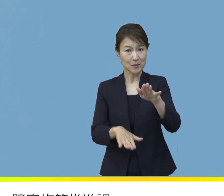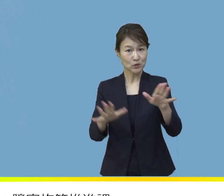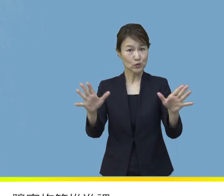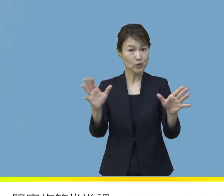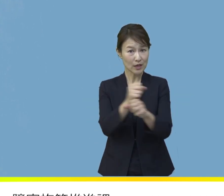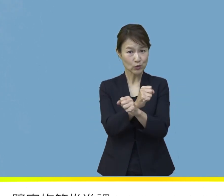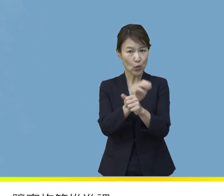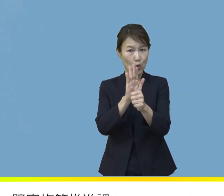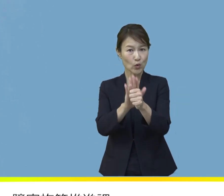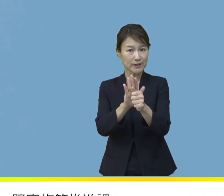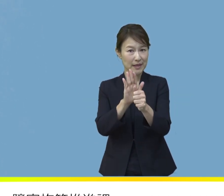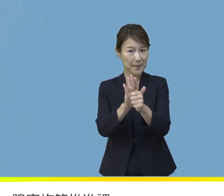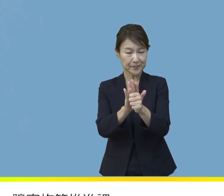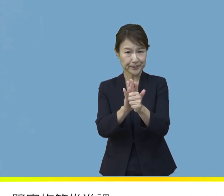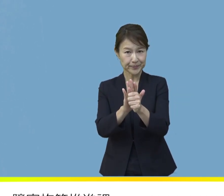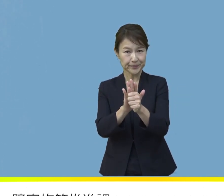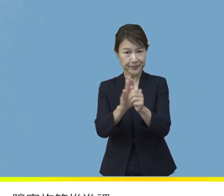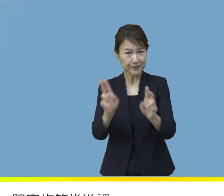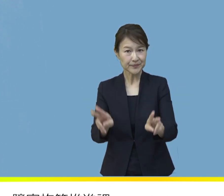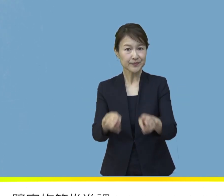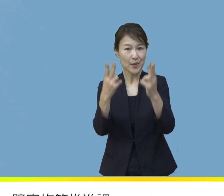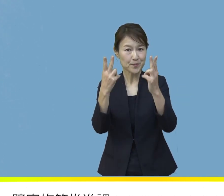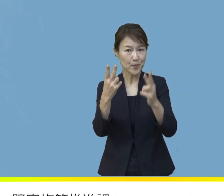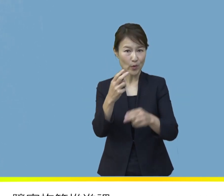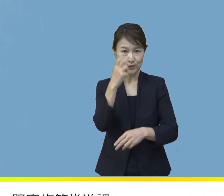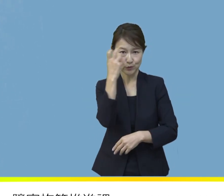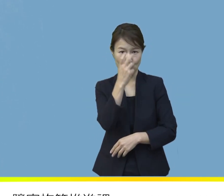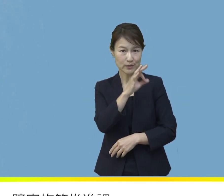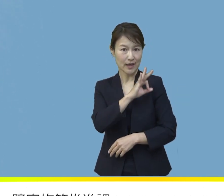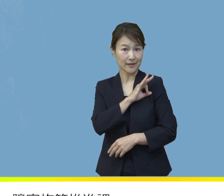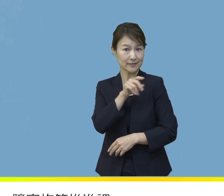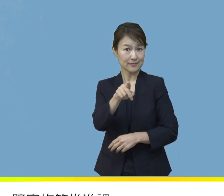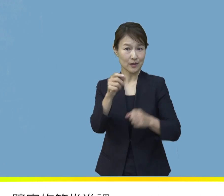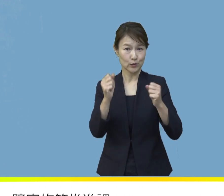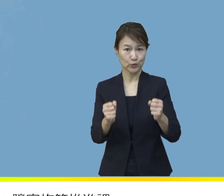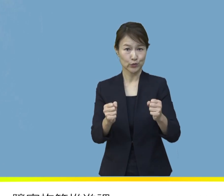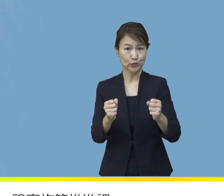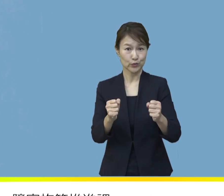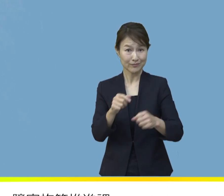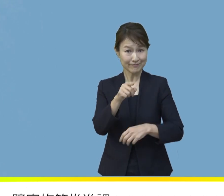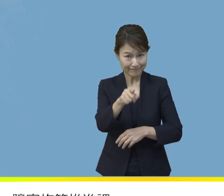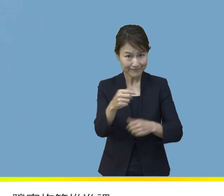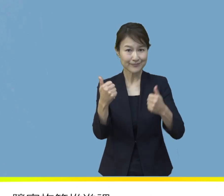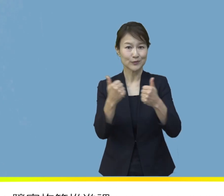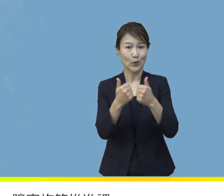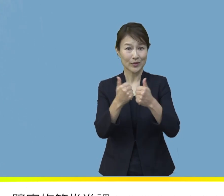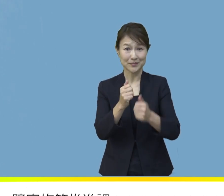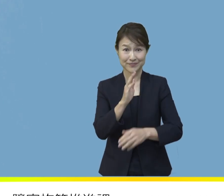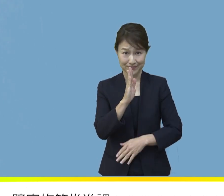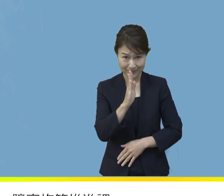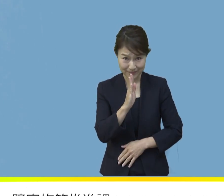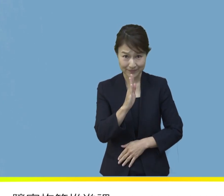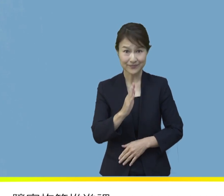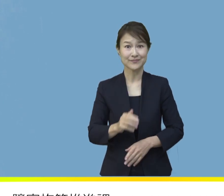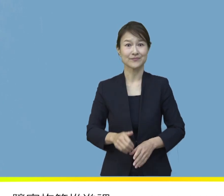差別解消支援担当の専門調査員までご相談ください